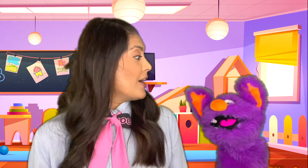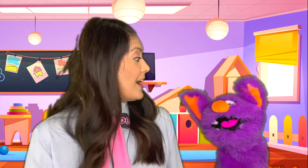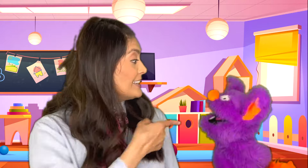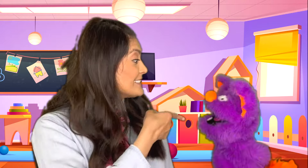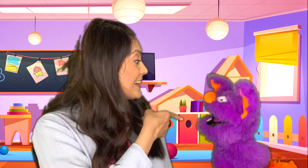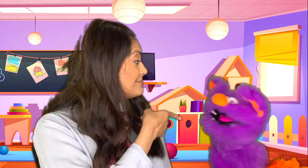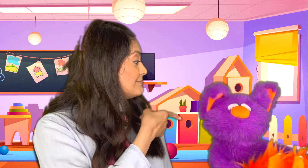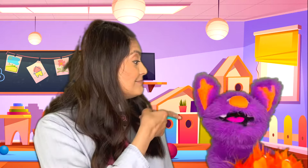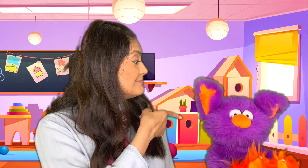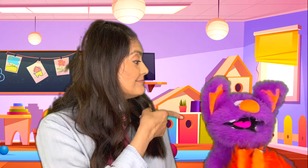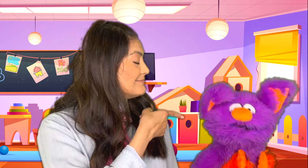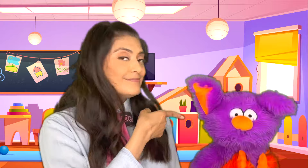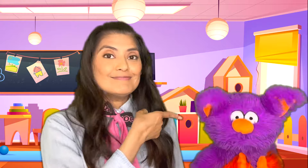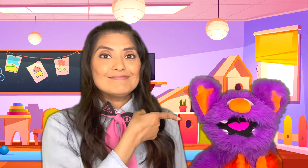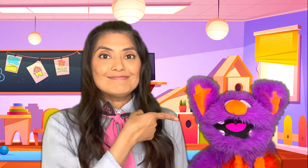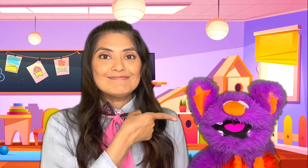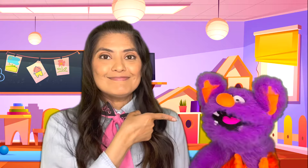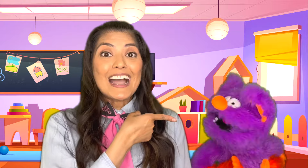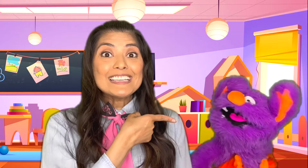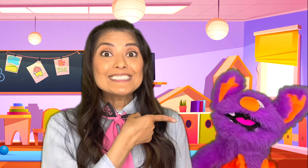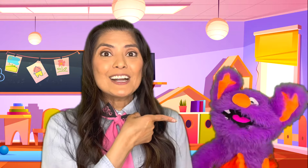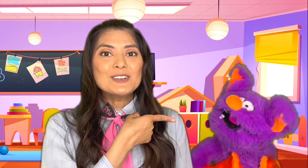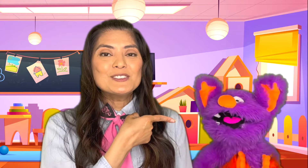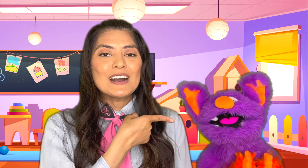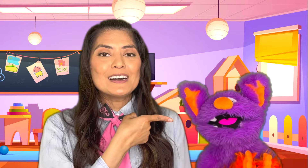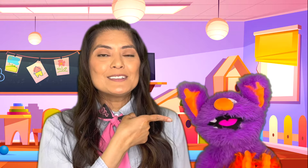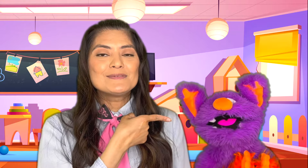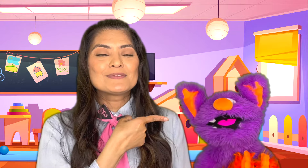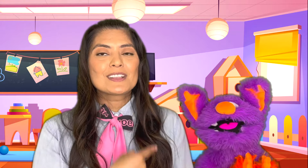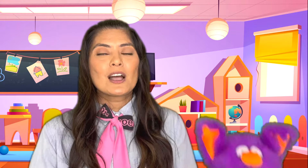Ahí está. Ah, aquí estoy. Ahí está Uva.